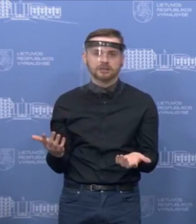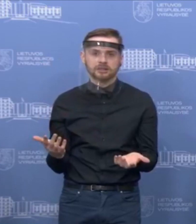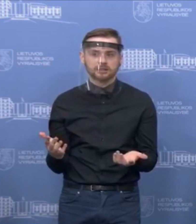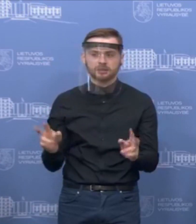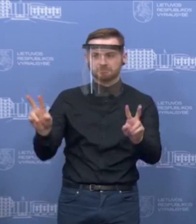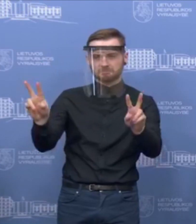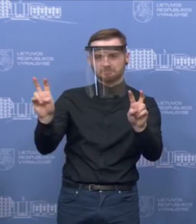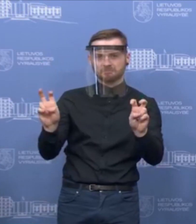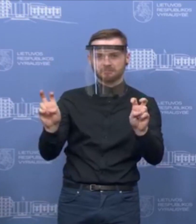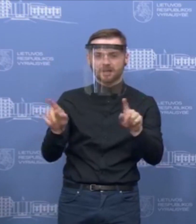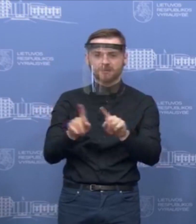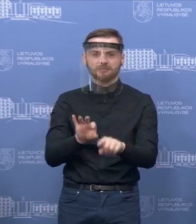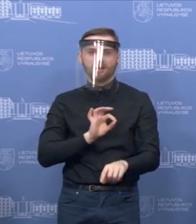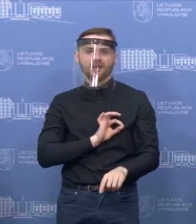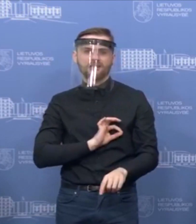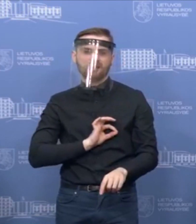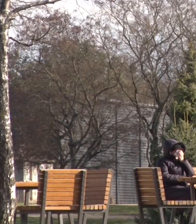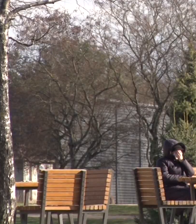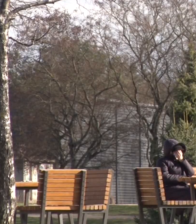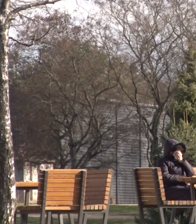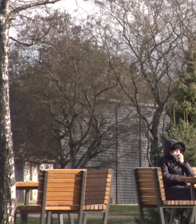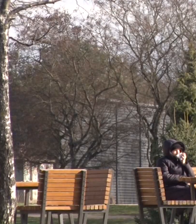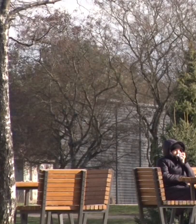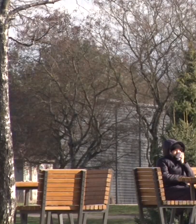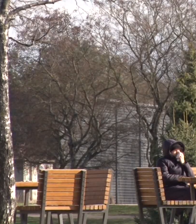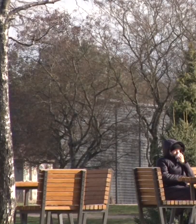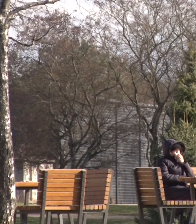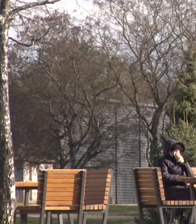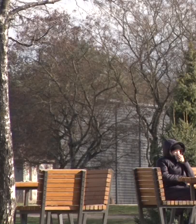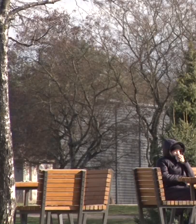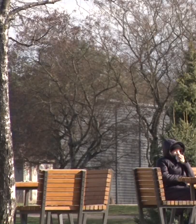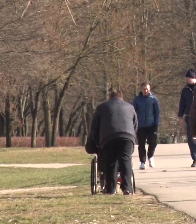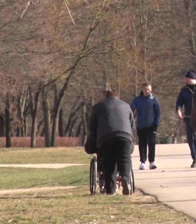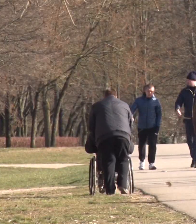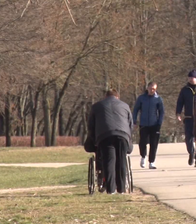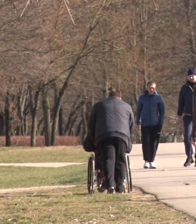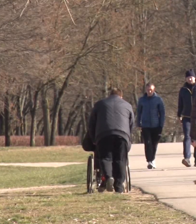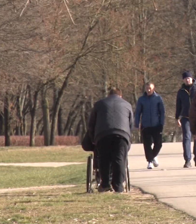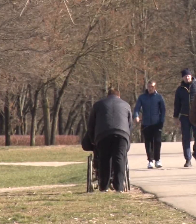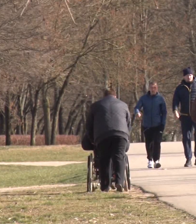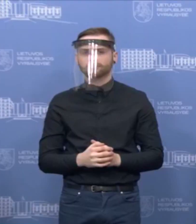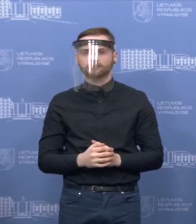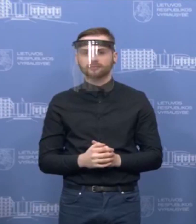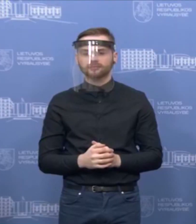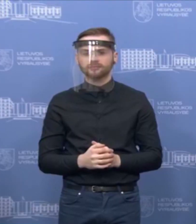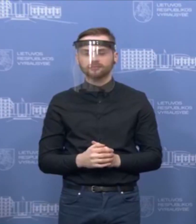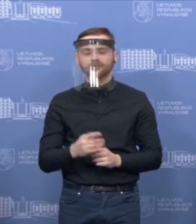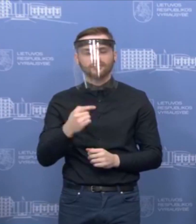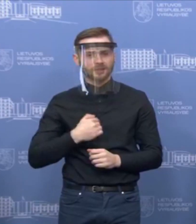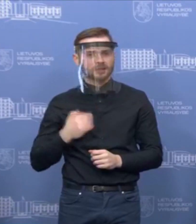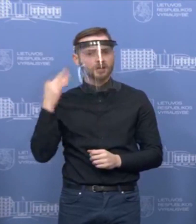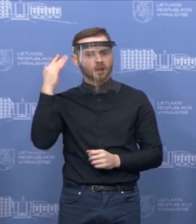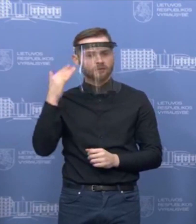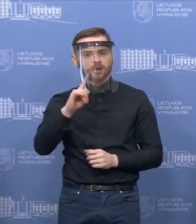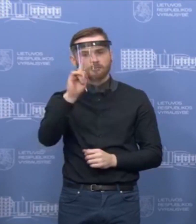vadiname daugiau kaip anecdotal evidence. Galiausiai, kadagi visą tai baigsis ir ar iš viso baigsis? Manau, kad